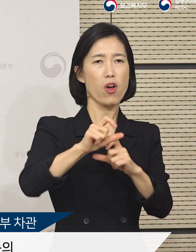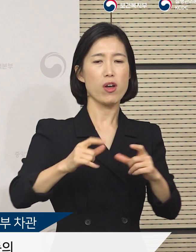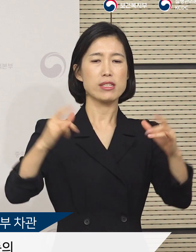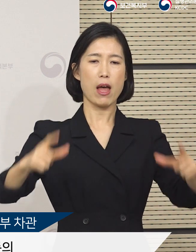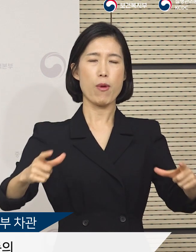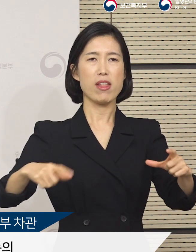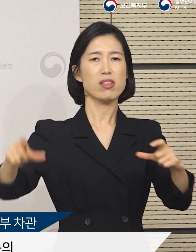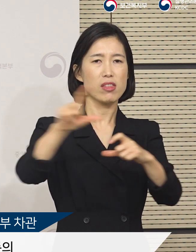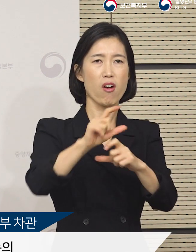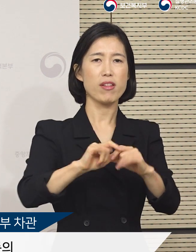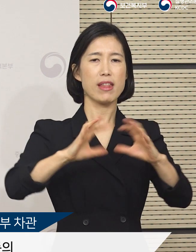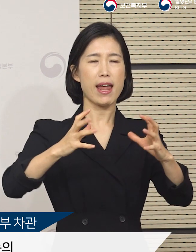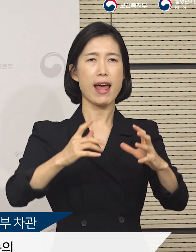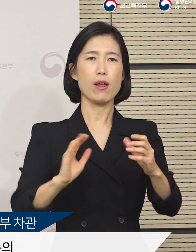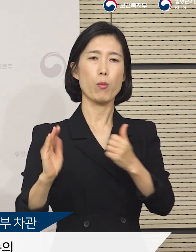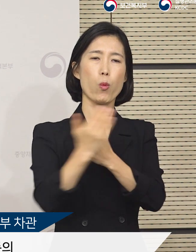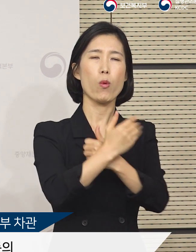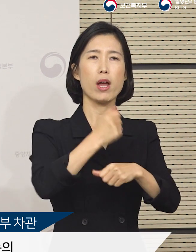잊지 않아야 합니다.